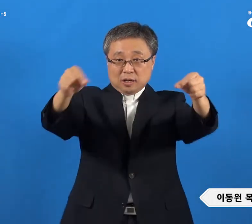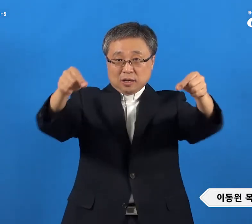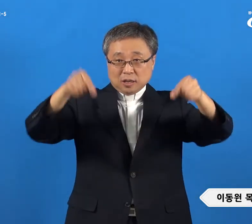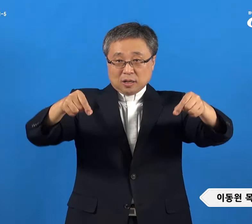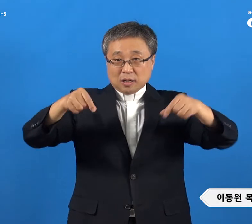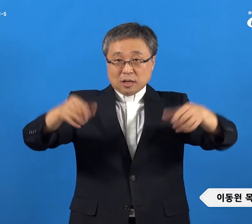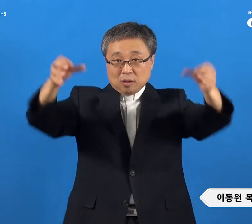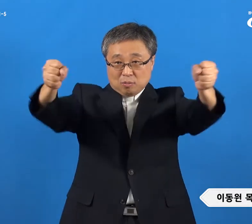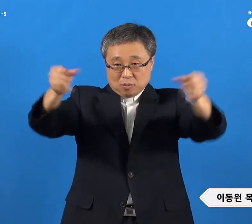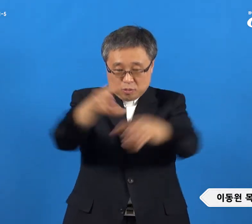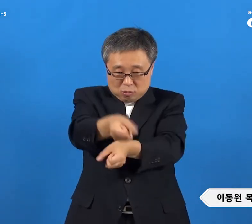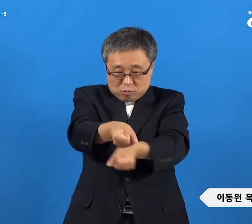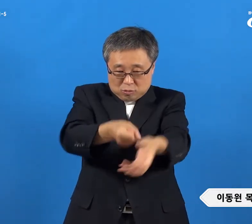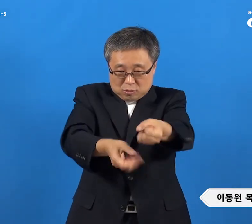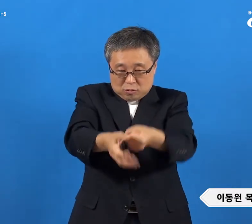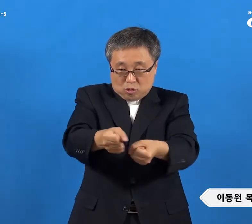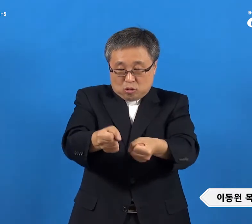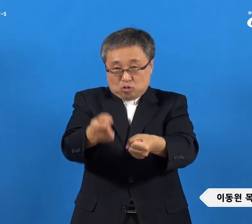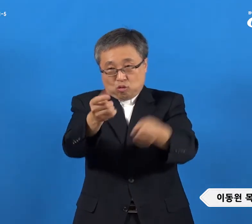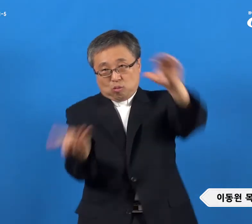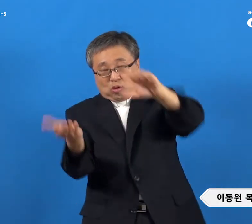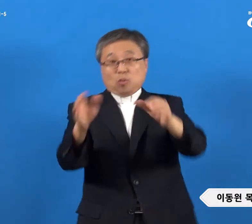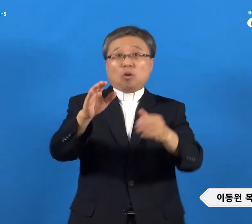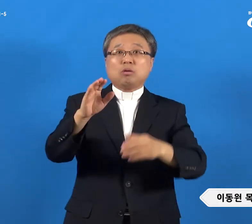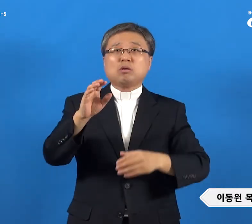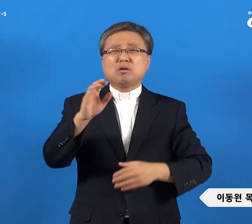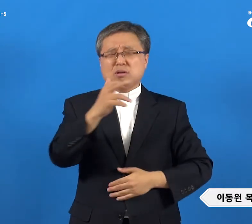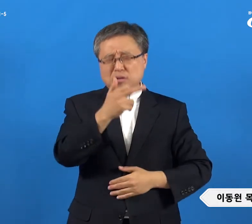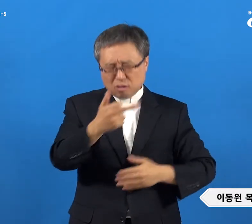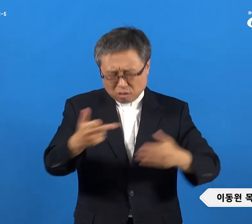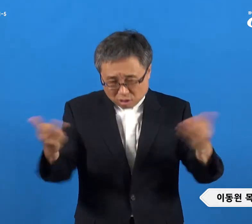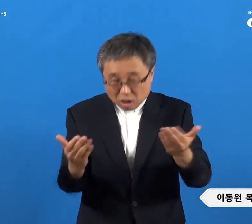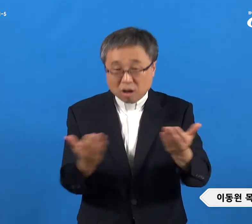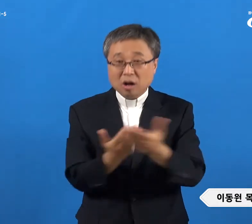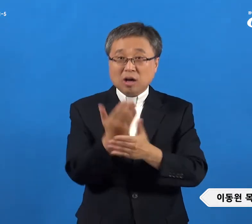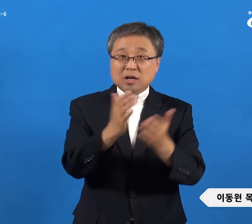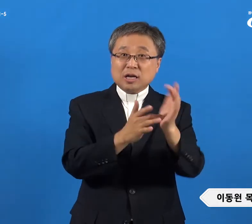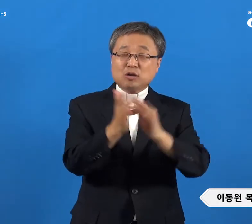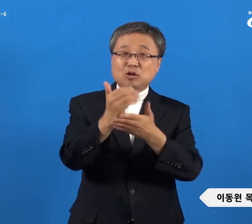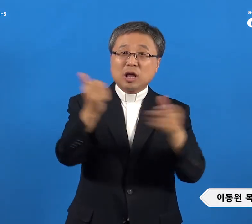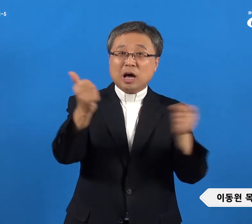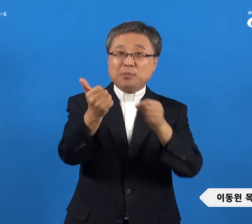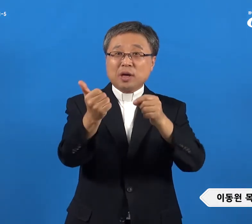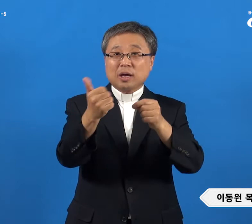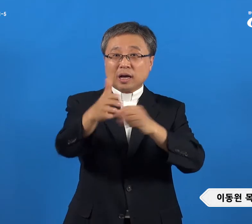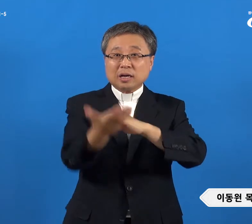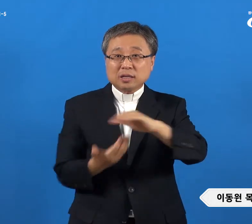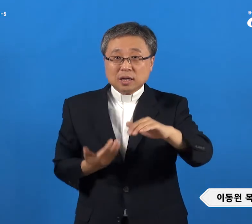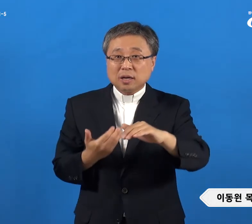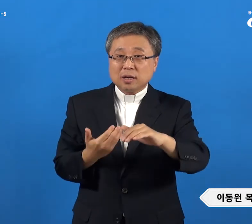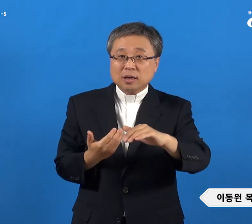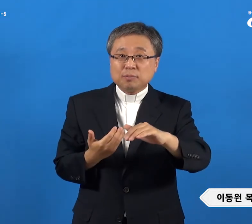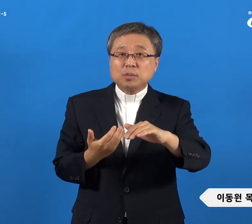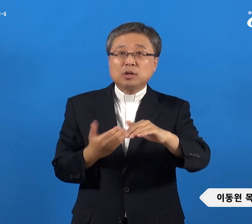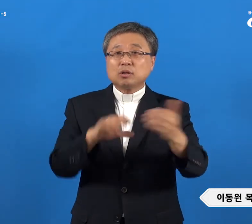않았겠습니까? 보조가 조금만 끼울면 예수님 앞에 가기 전에 미리 떨어져 죽었을 것입니다.